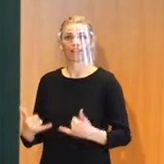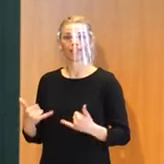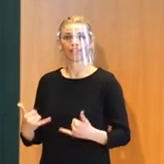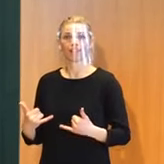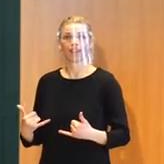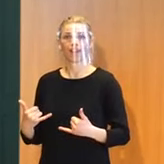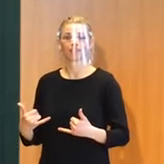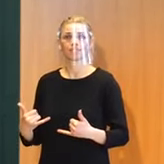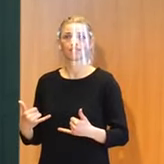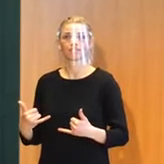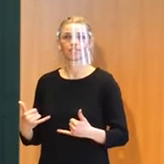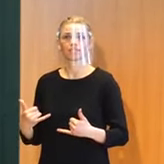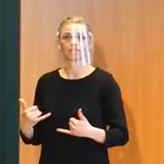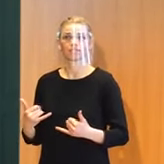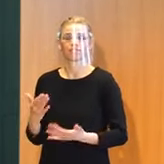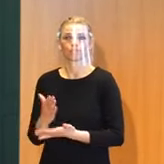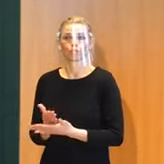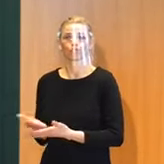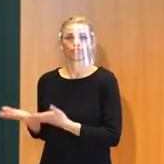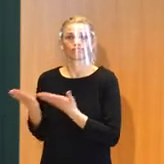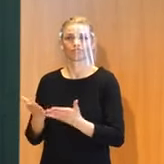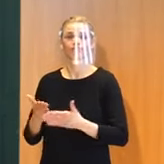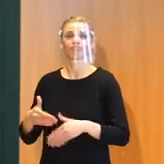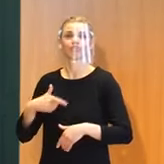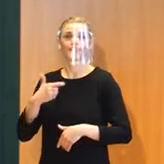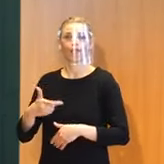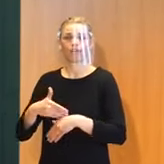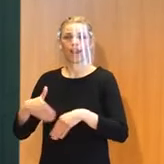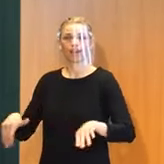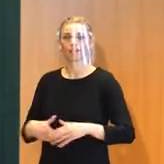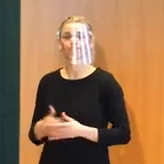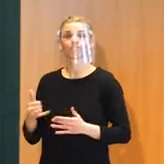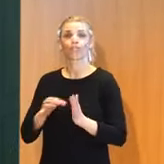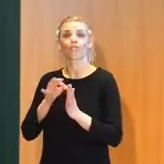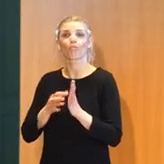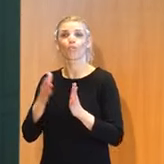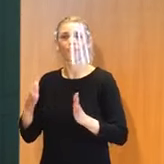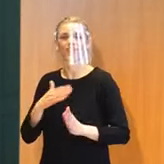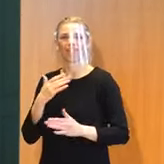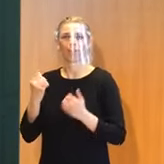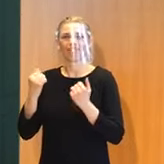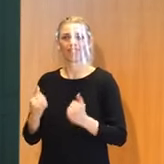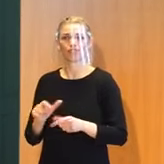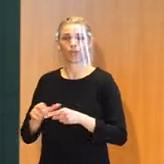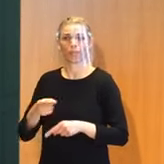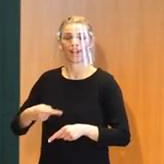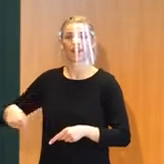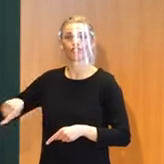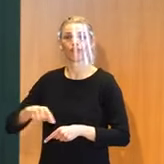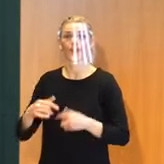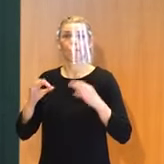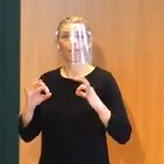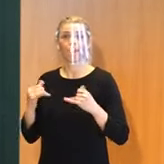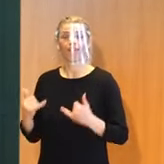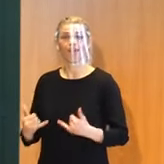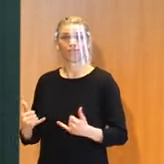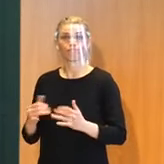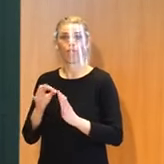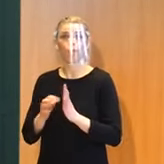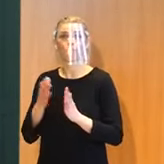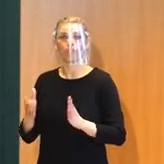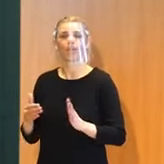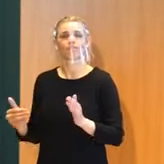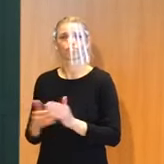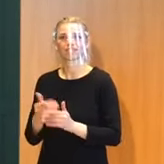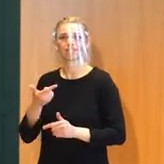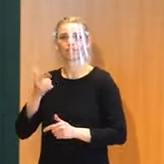situácii prinášali do Národnej rady. Toto obdobie je veľmi náročné pre nás všetkých, ale v takomto období práve potrebuje